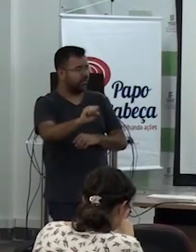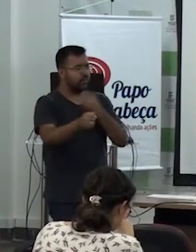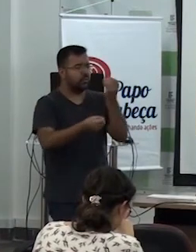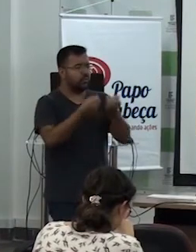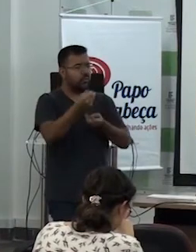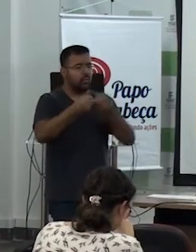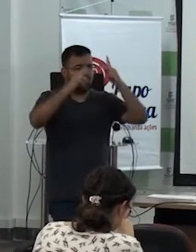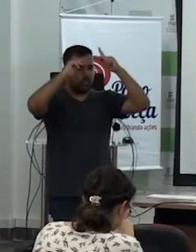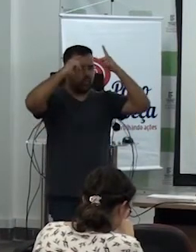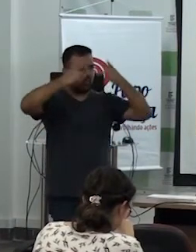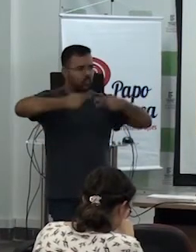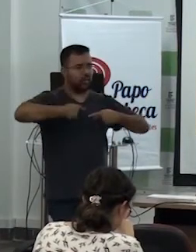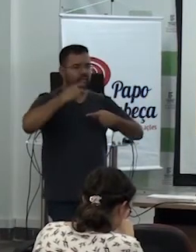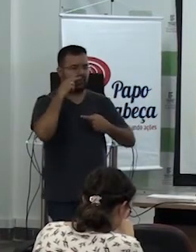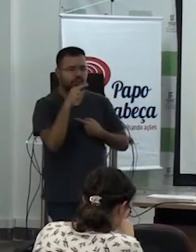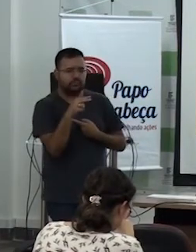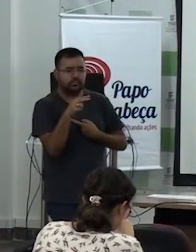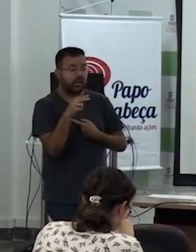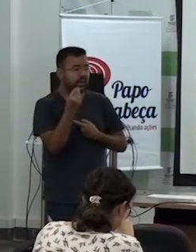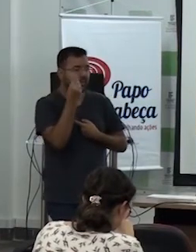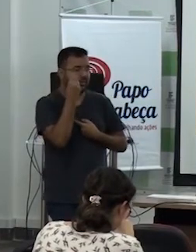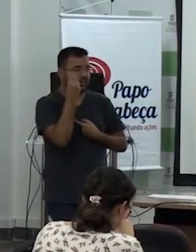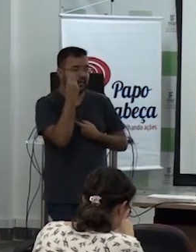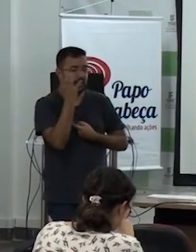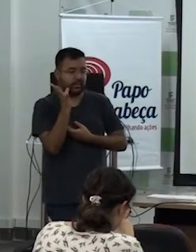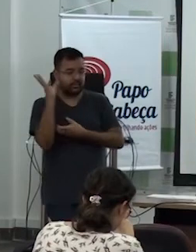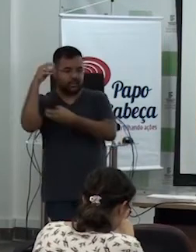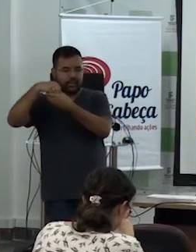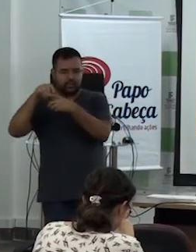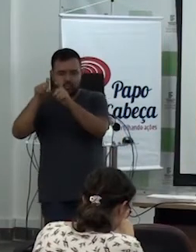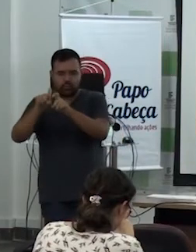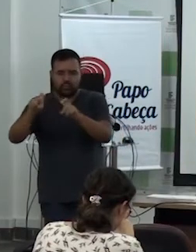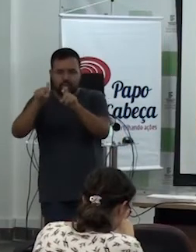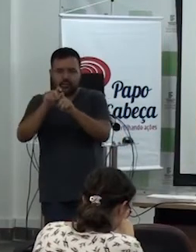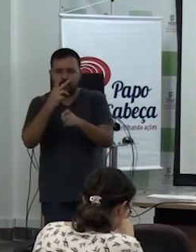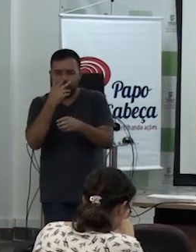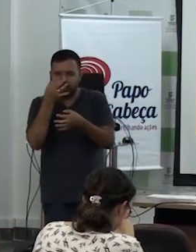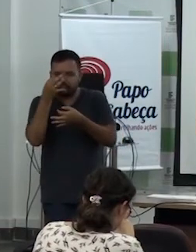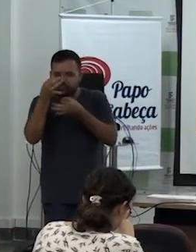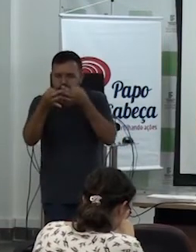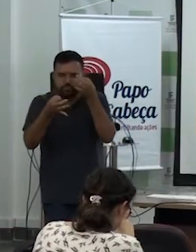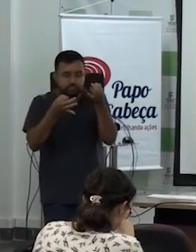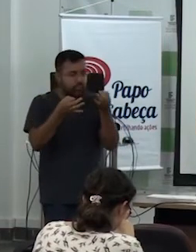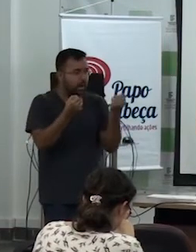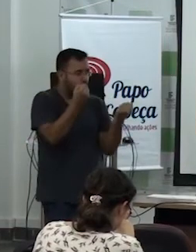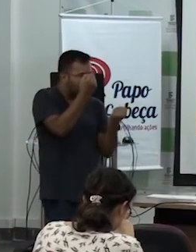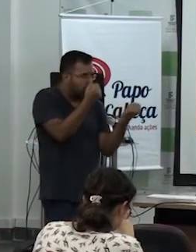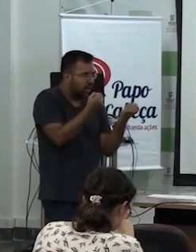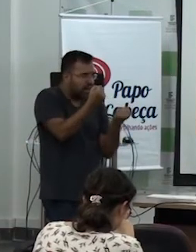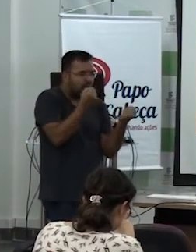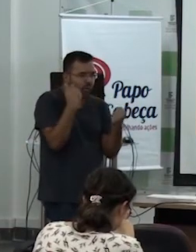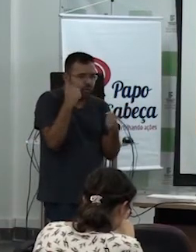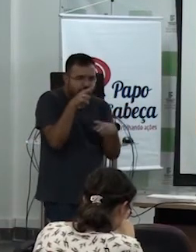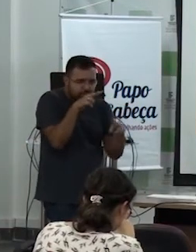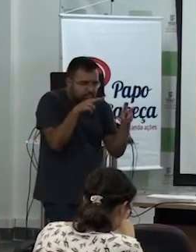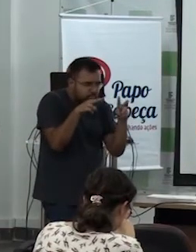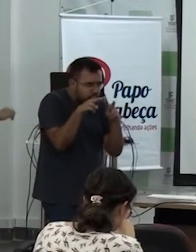como que o humano vê. Então, tentar simular isso para dar autonomia ao carro de se mover